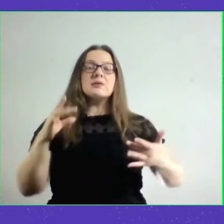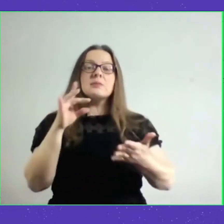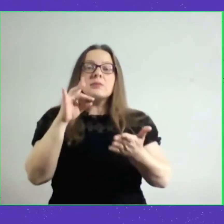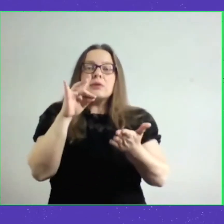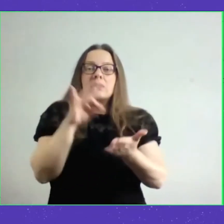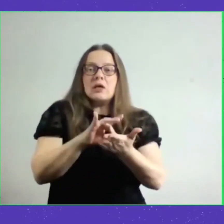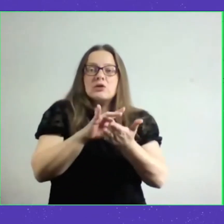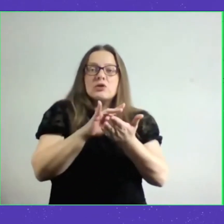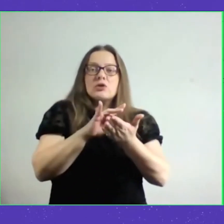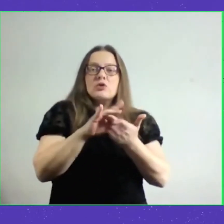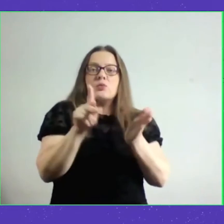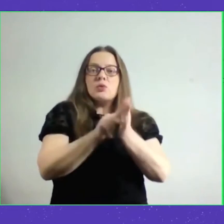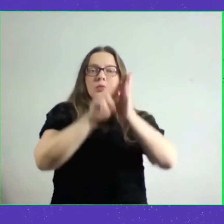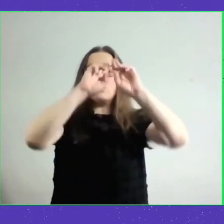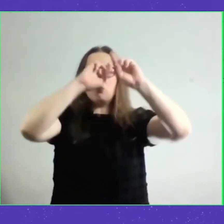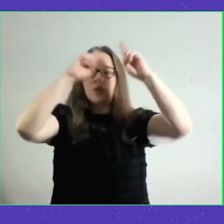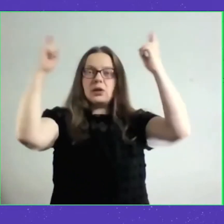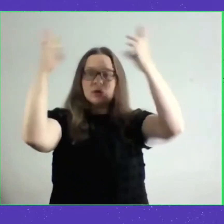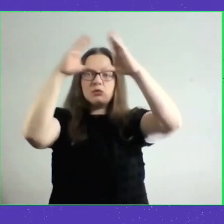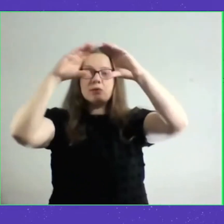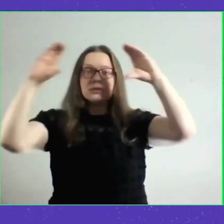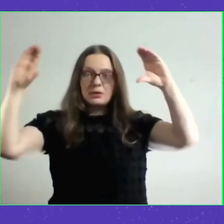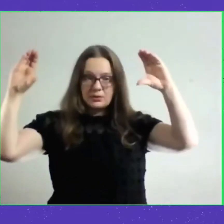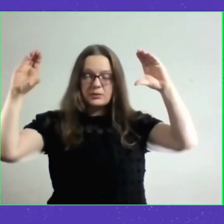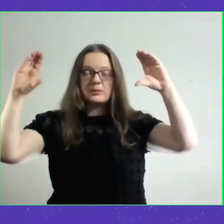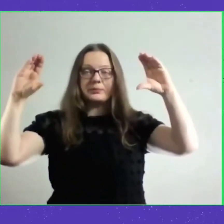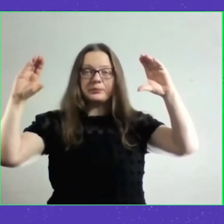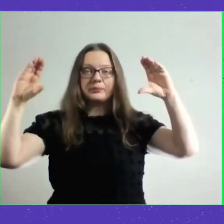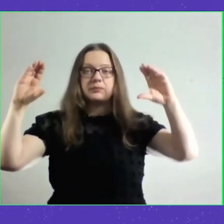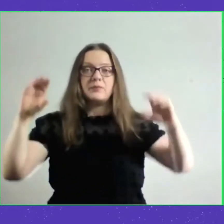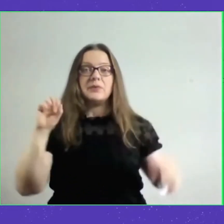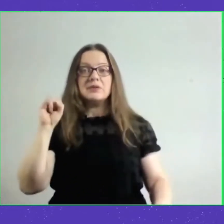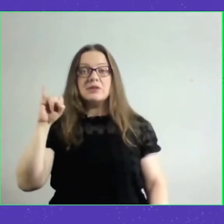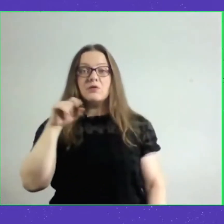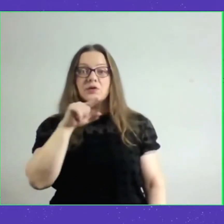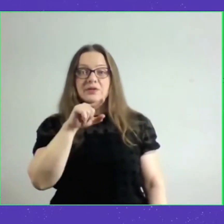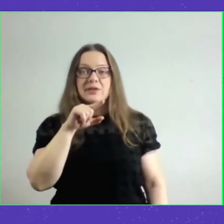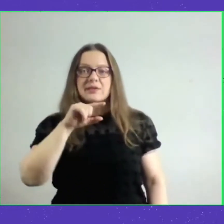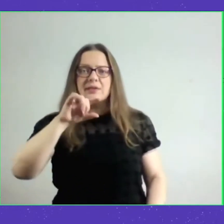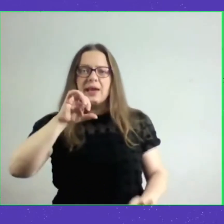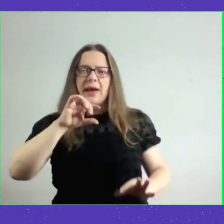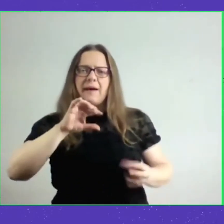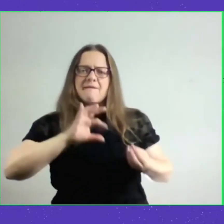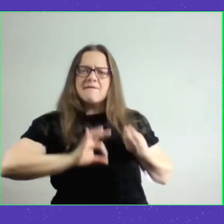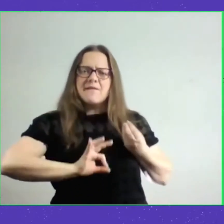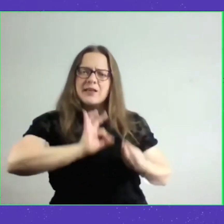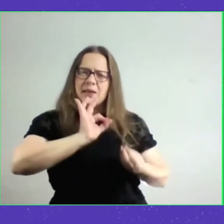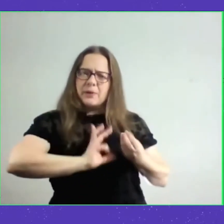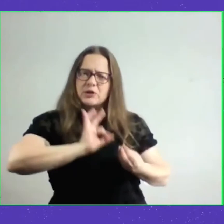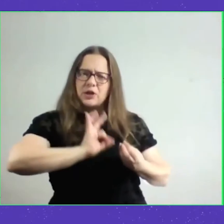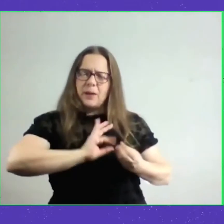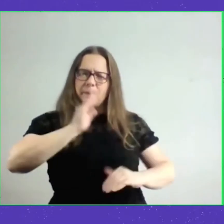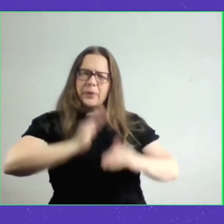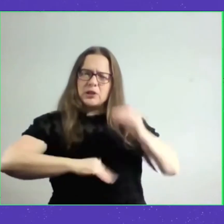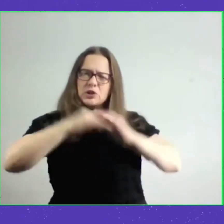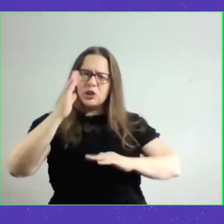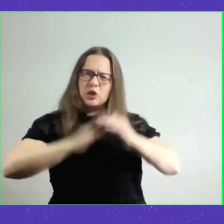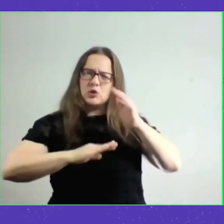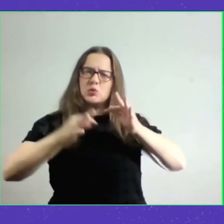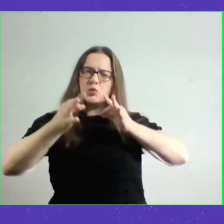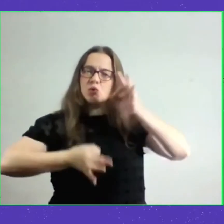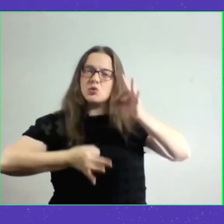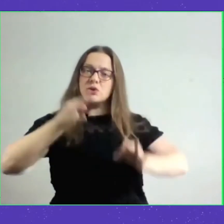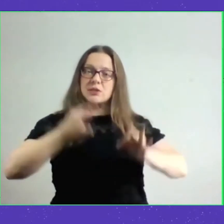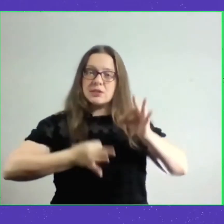Todos os que são puros, que bordam suas vestes, que praticam atos de justiça no dia a dia,